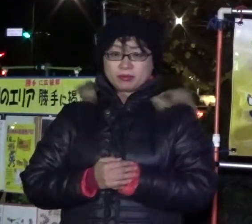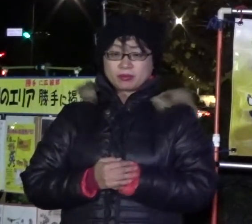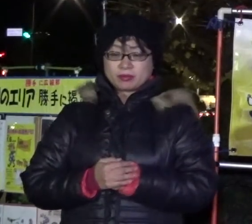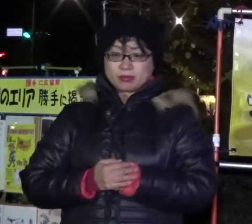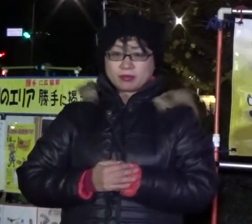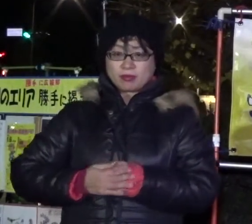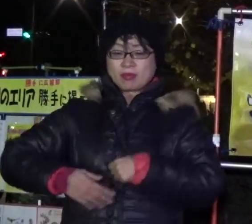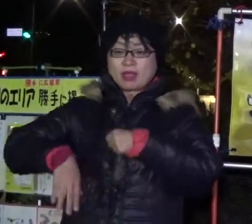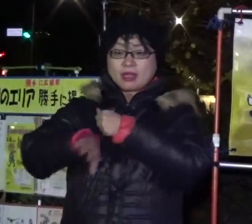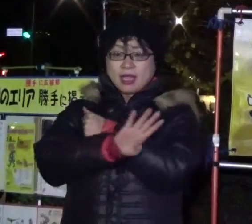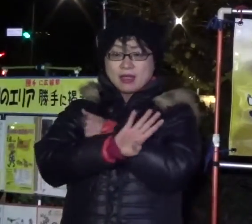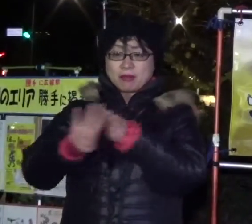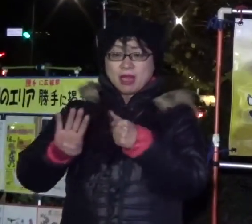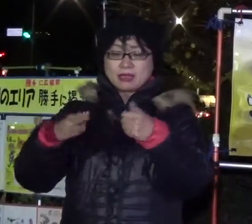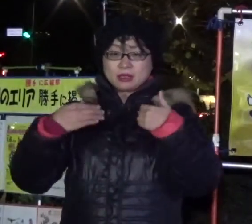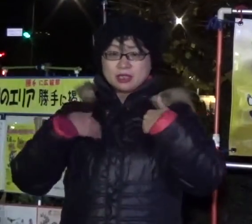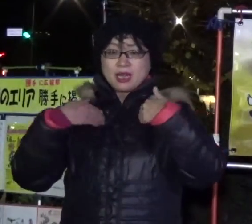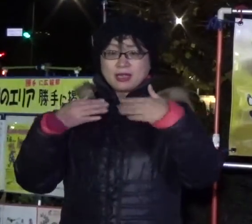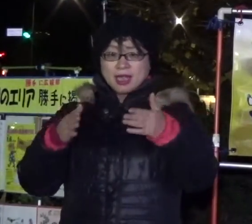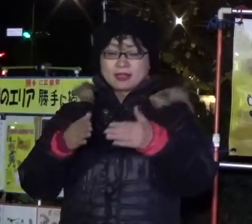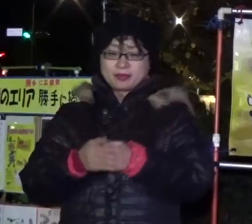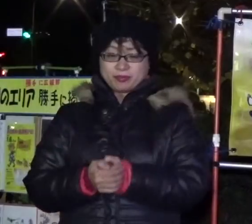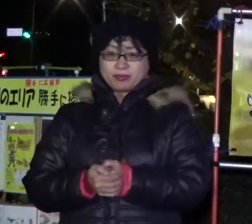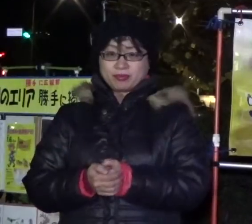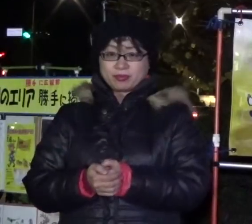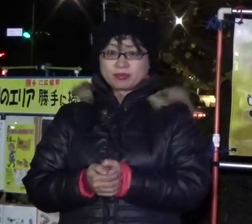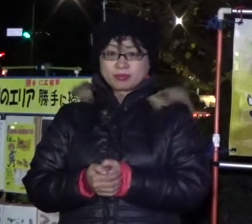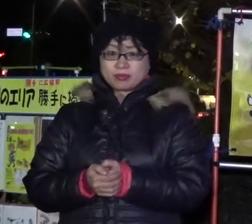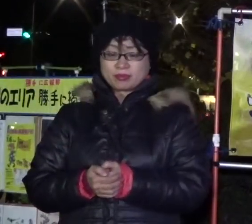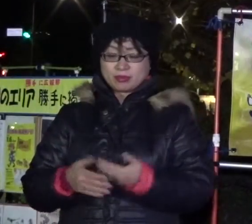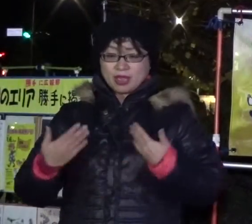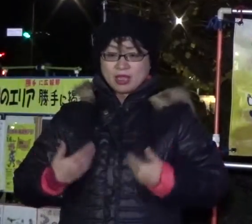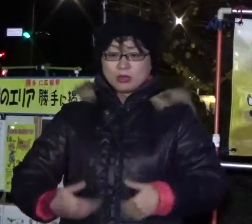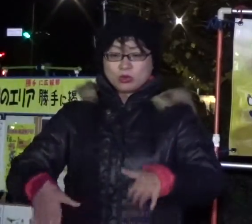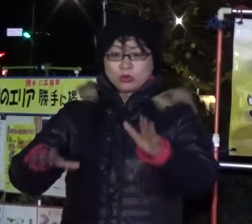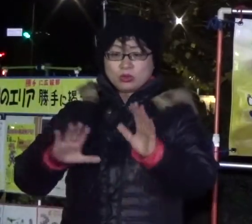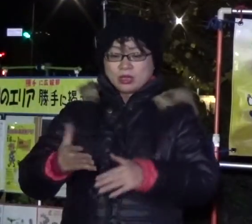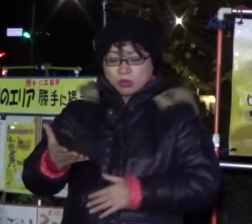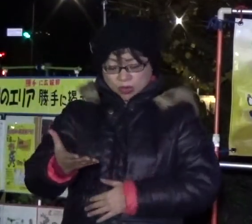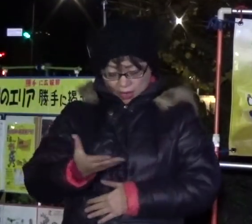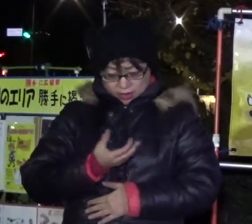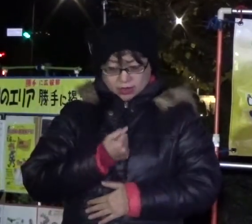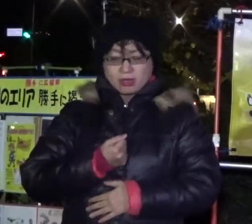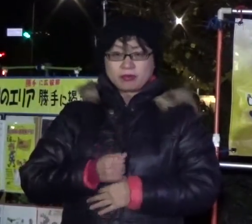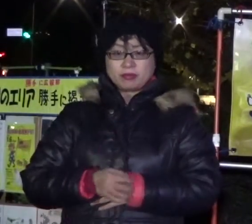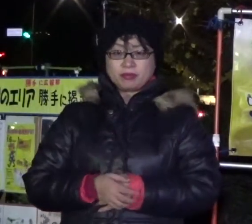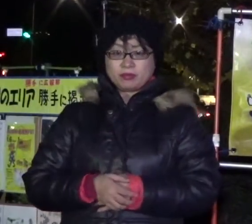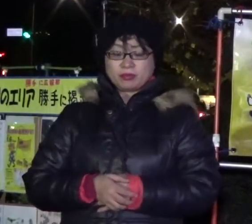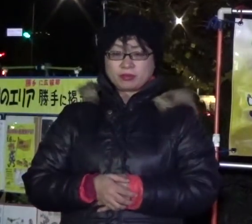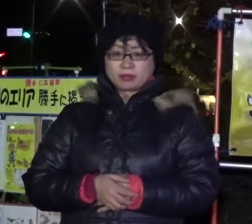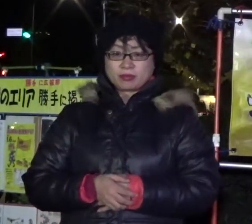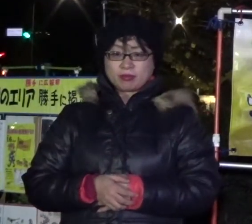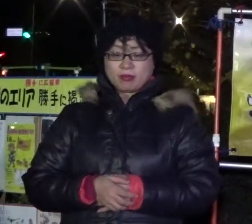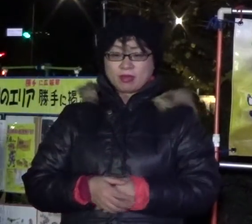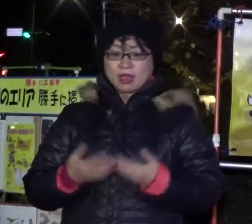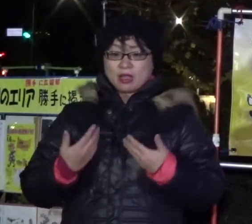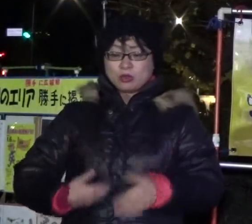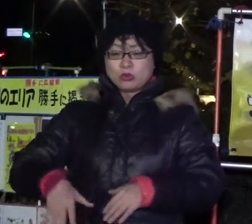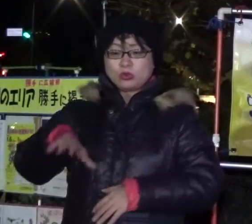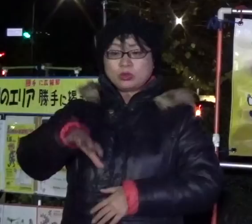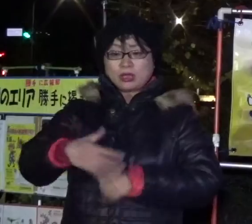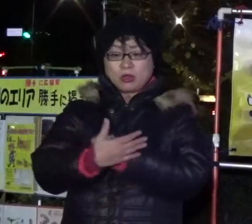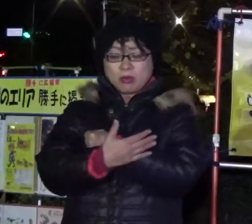原発いらない、ふるさと返せ、ふるさと守